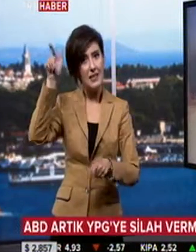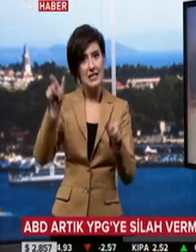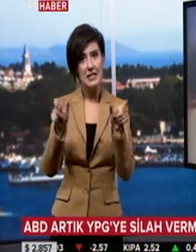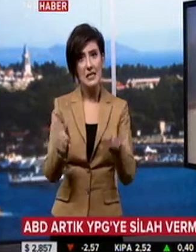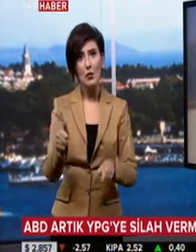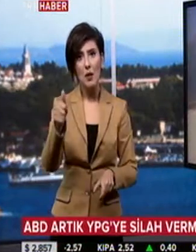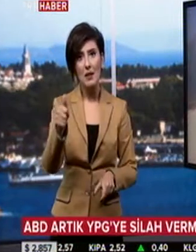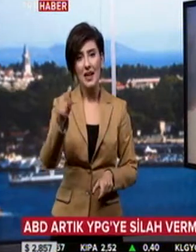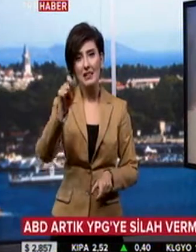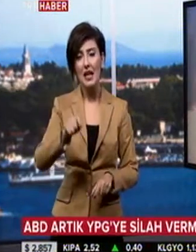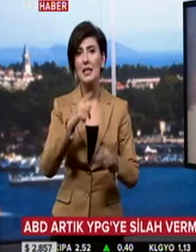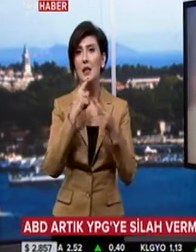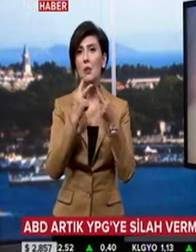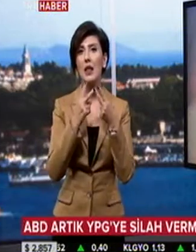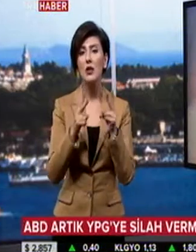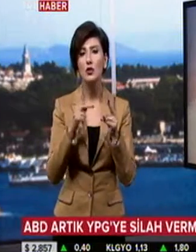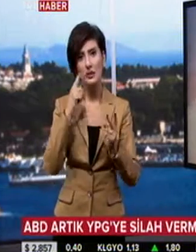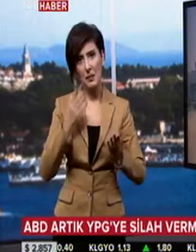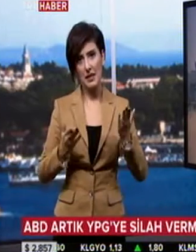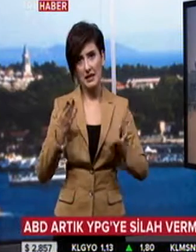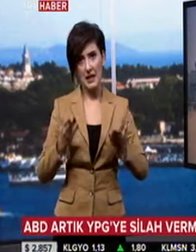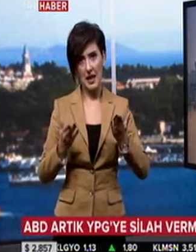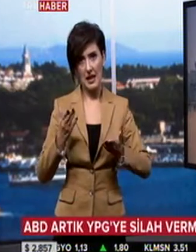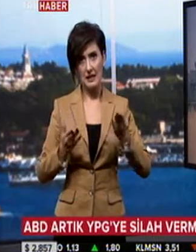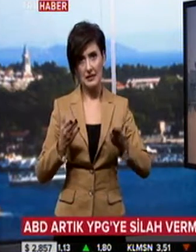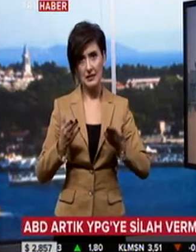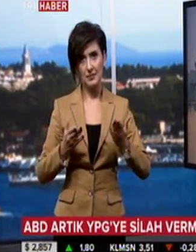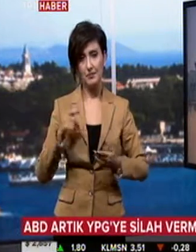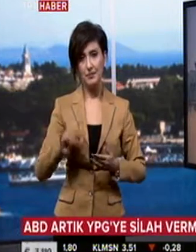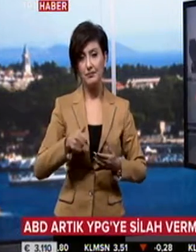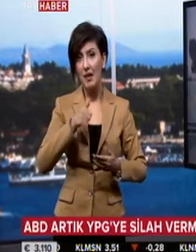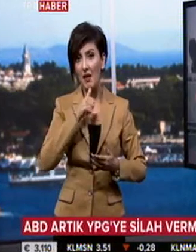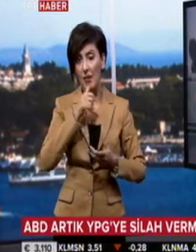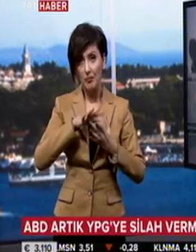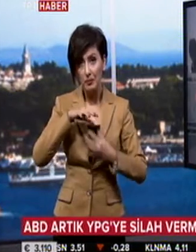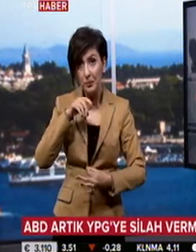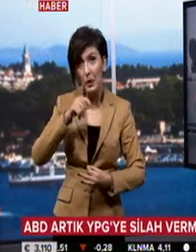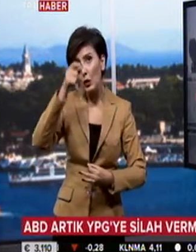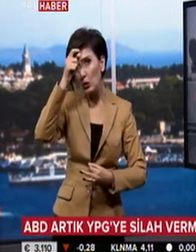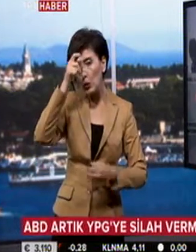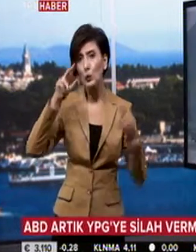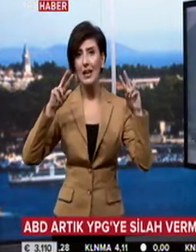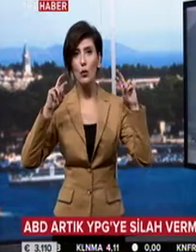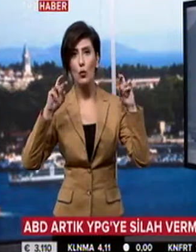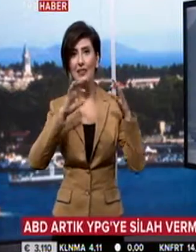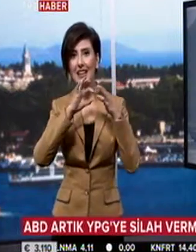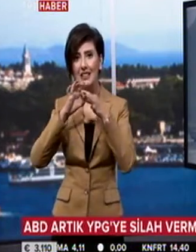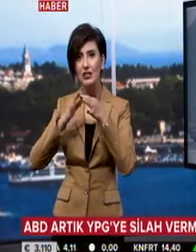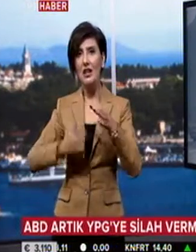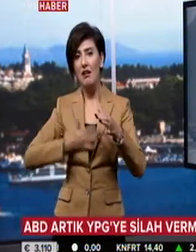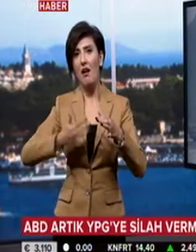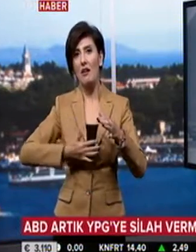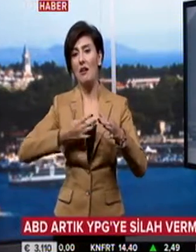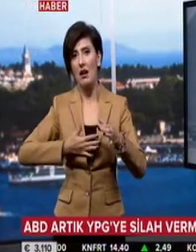Birleşik Devletleri Savunma Bakanlığı'ndan yapılan açıklamayı değerlendirdi. Bilgiç, Türkiye konuya